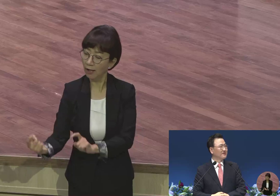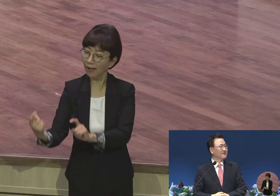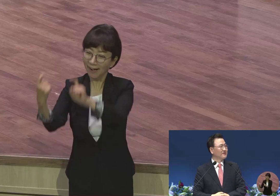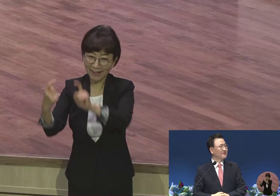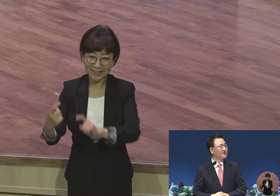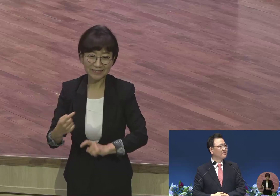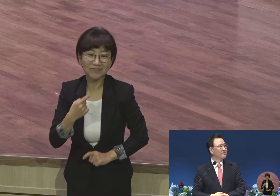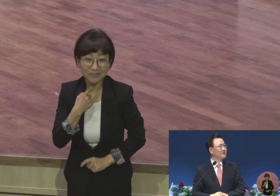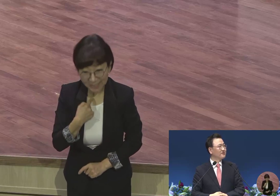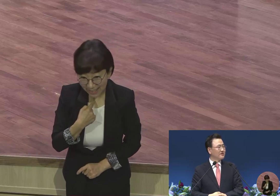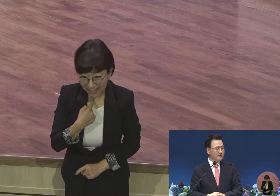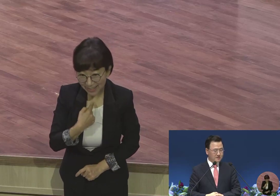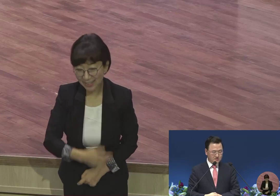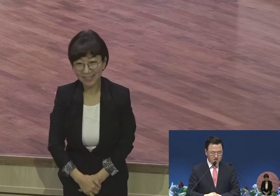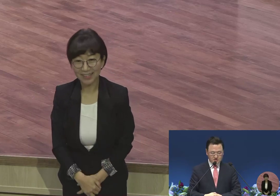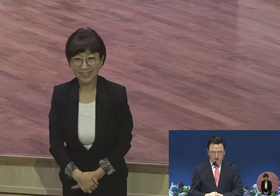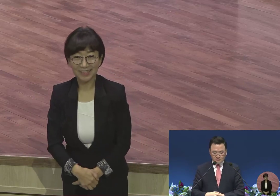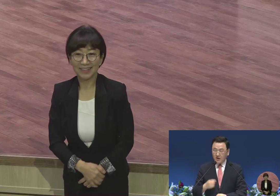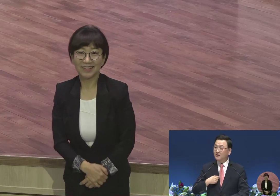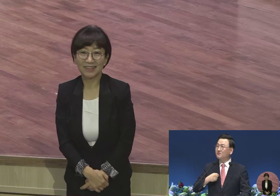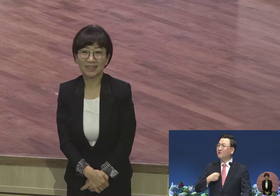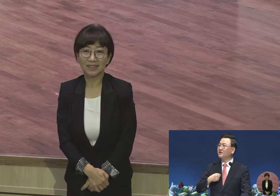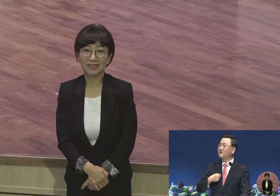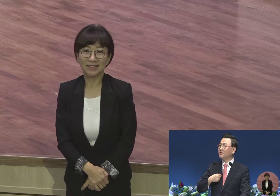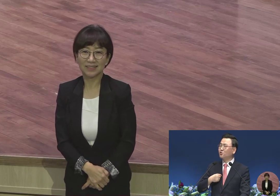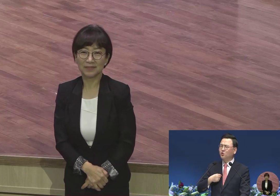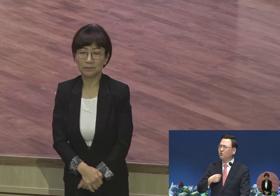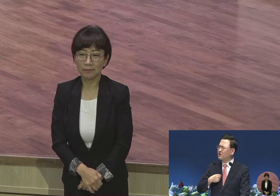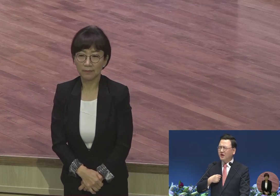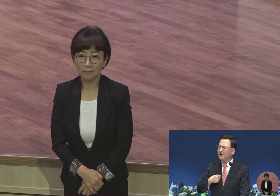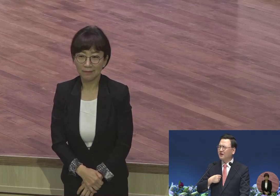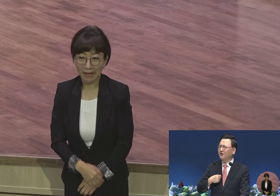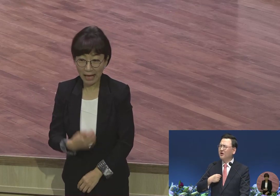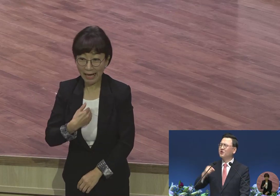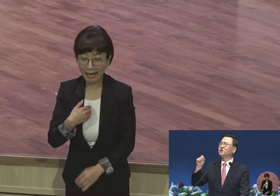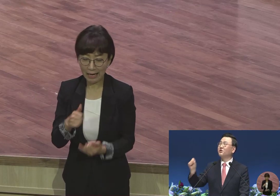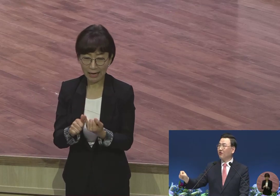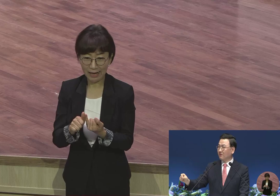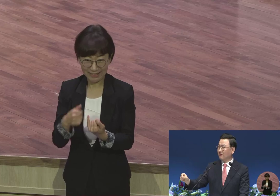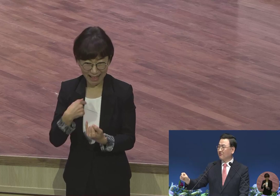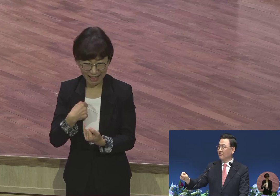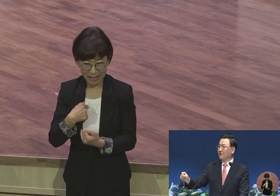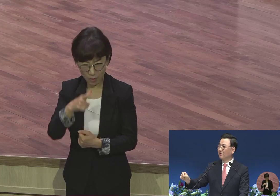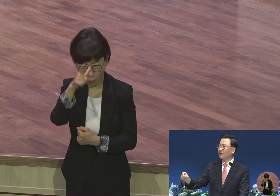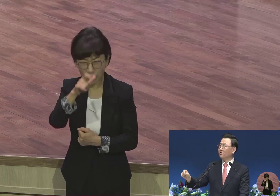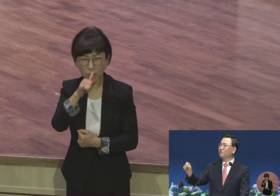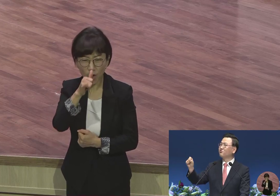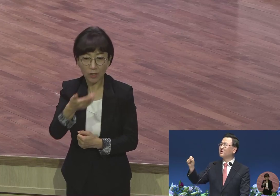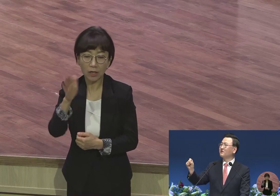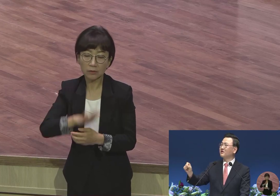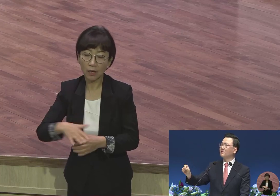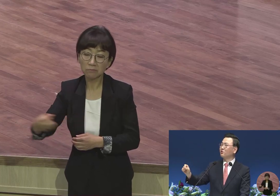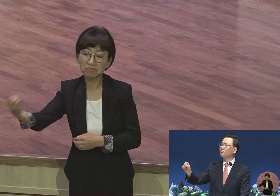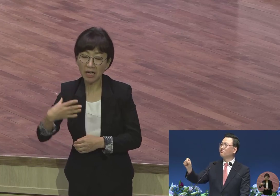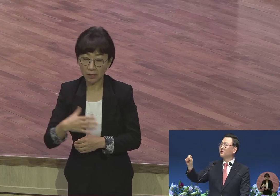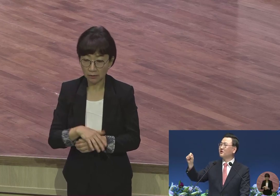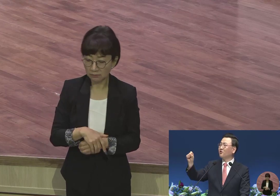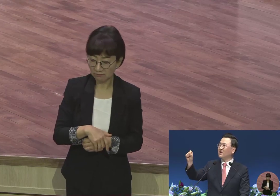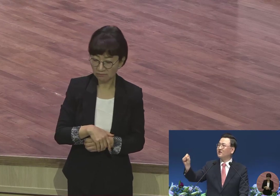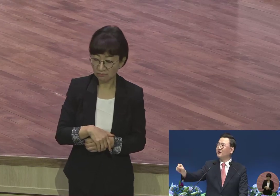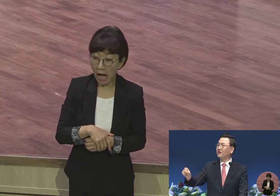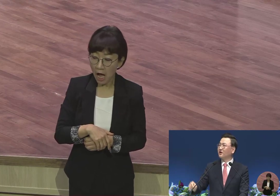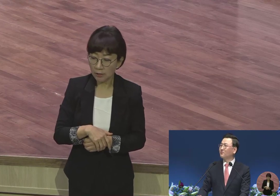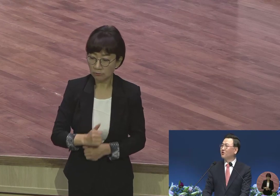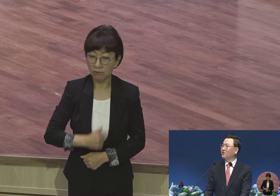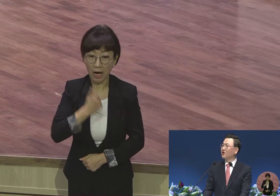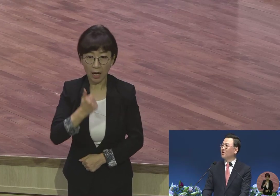싫거든. 여러분. 맞는 말인데 좋지가 않아요. 싫어. 여러분 눈 작은 사람 보고 눈